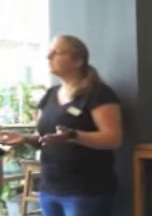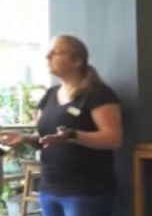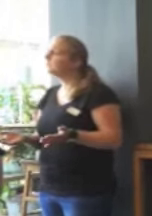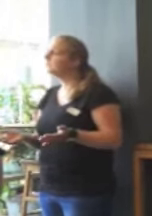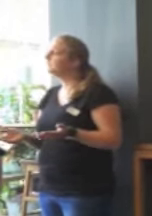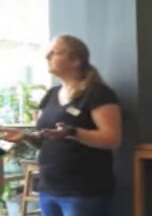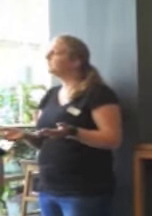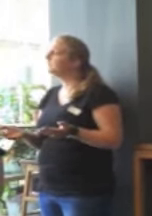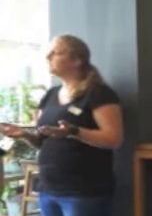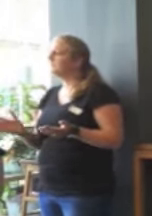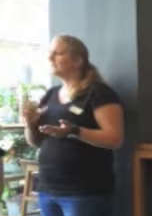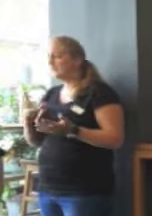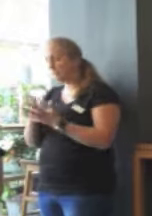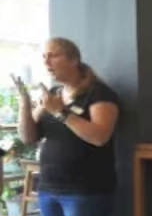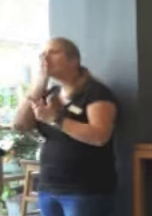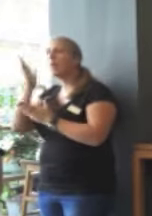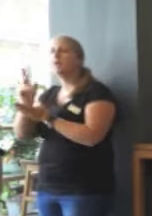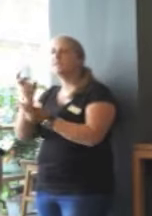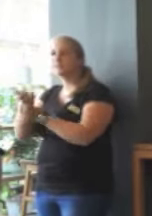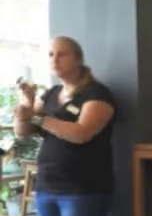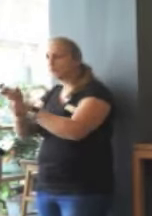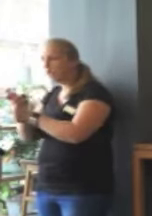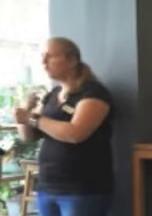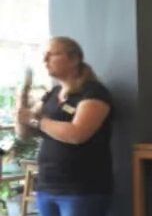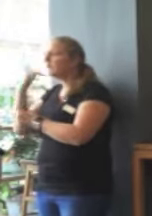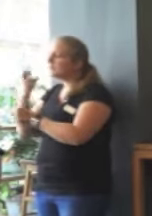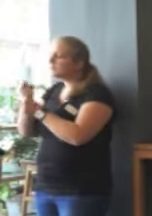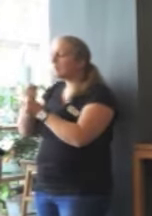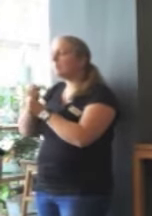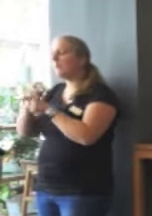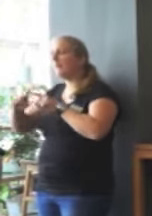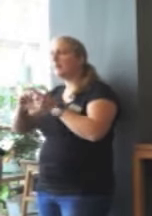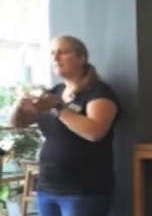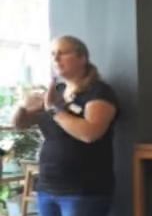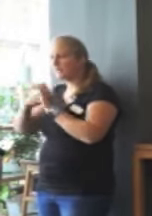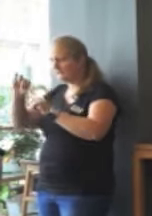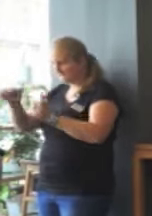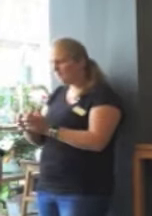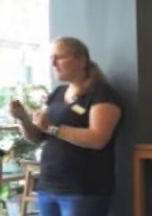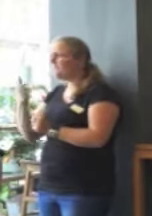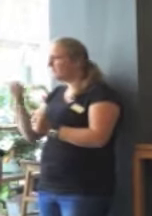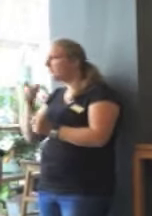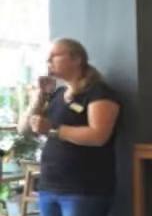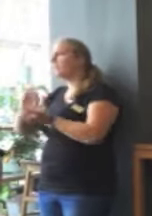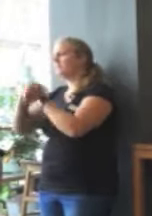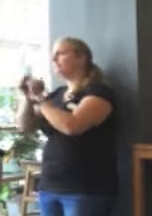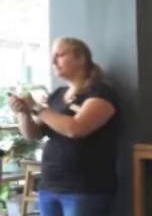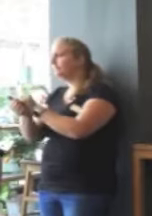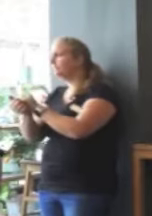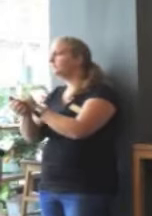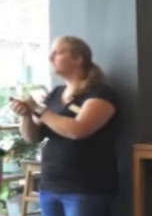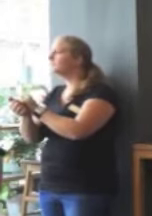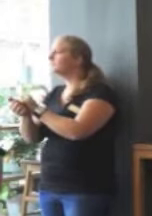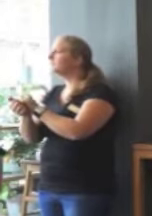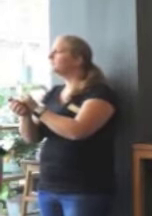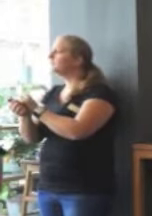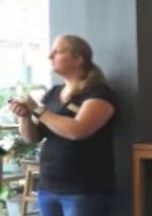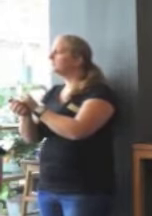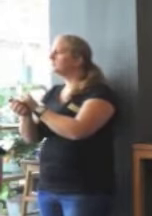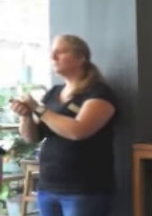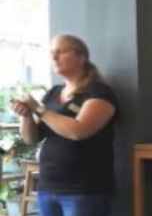många goda försök, så att säga, och vi kan jobba i projektform, men vi skulle behöva lite förändringar där. Sen kan jag säga också att vi har, förutom att vi